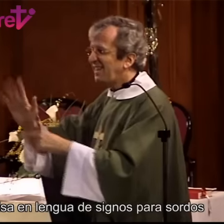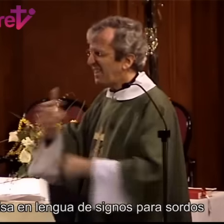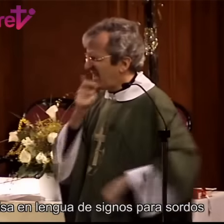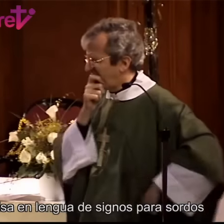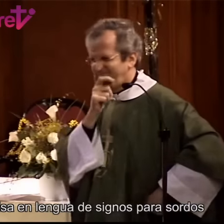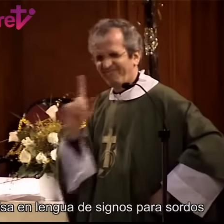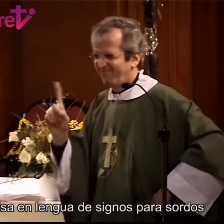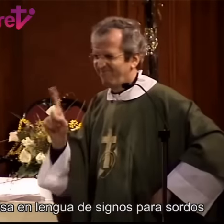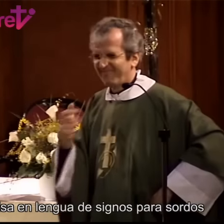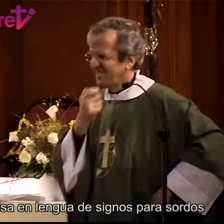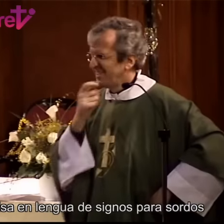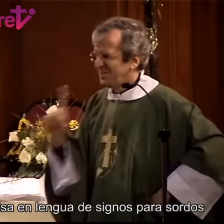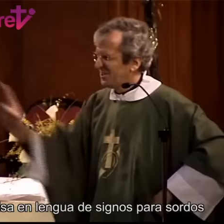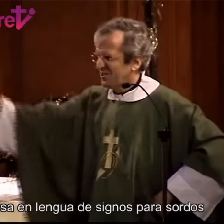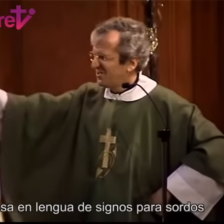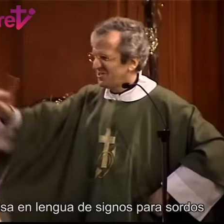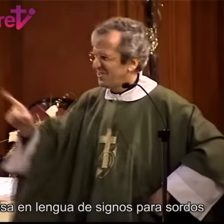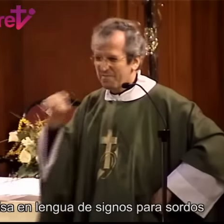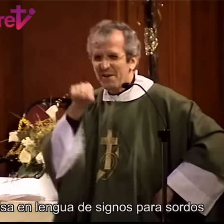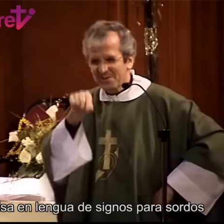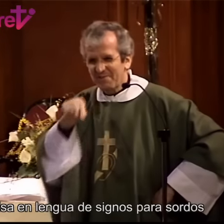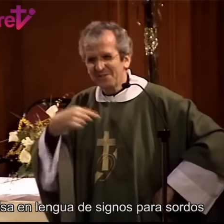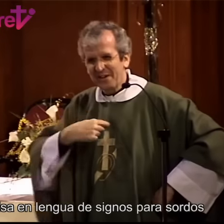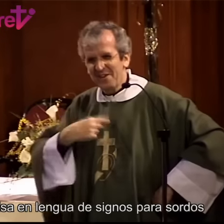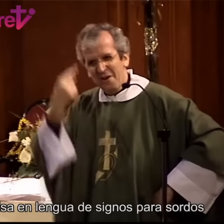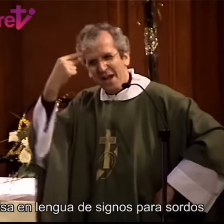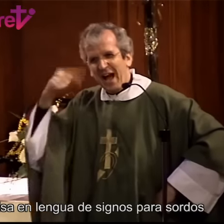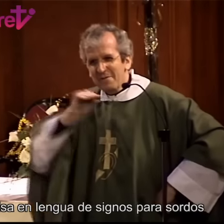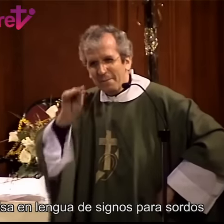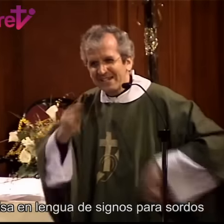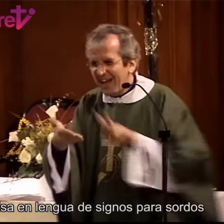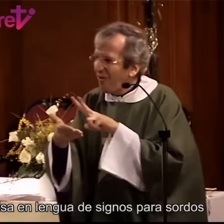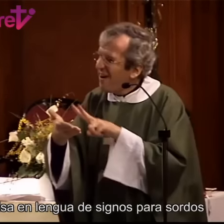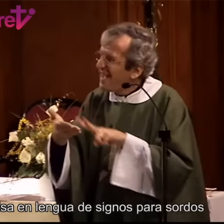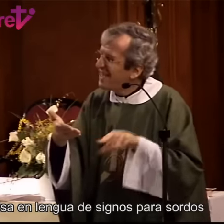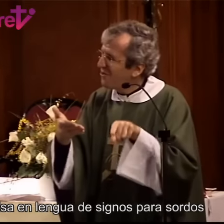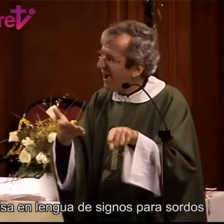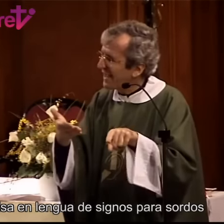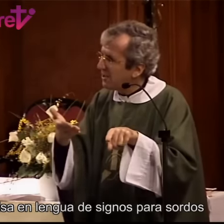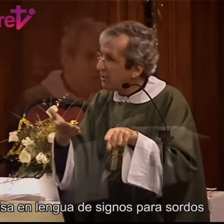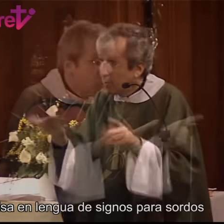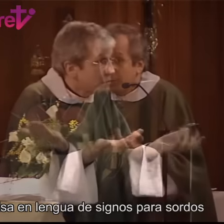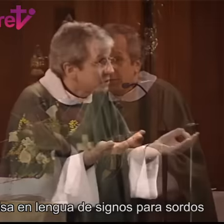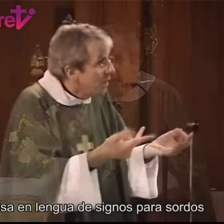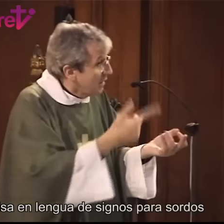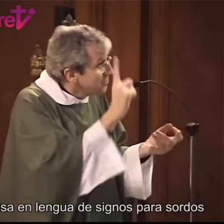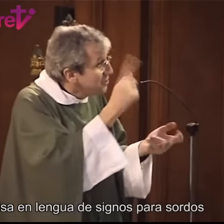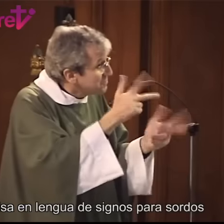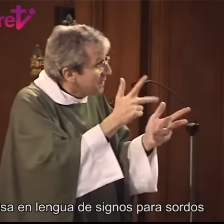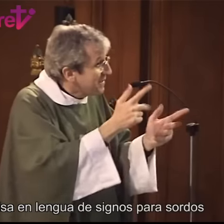dice, no, me gusta más lo que yo había pensado leyendo aquello. Bueno, pues Dios permite que